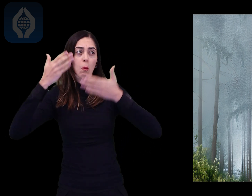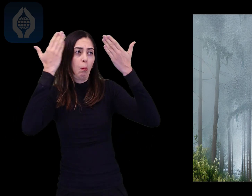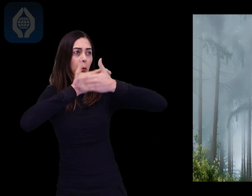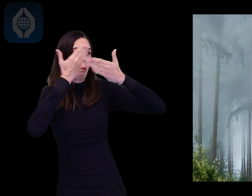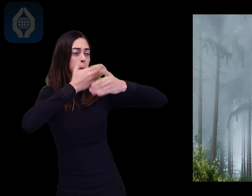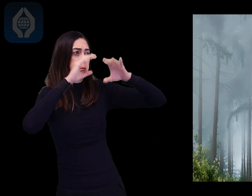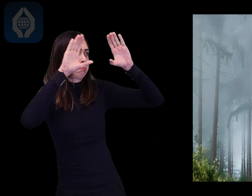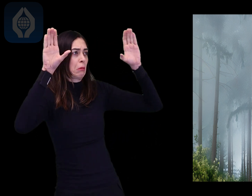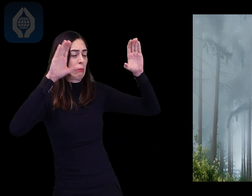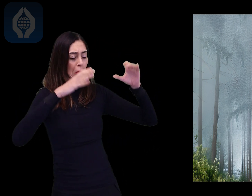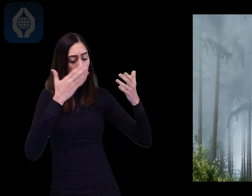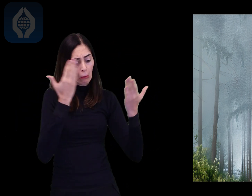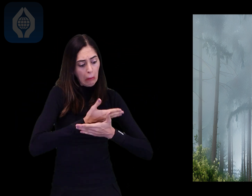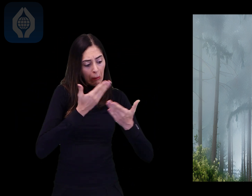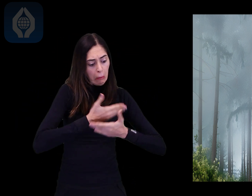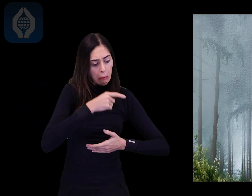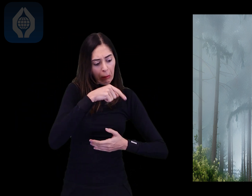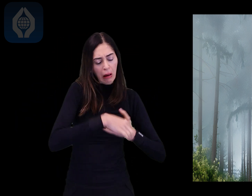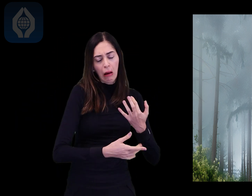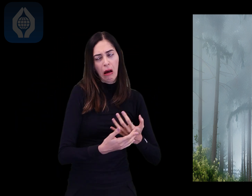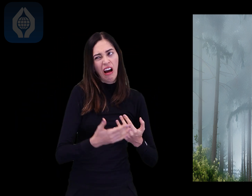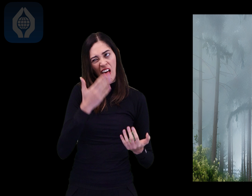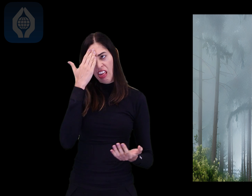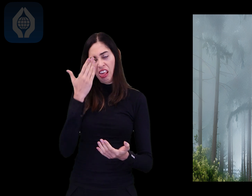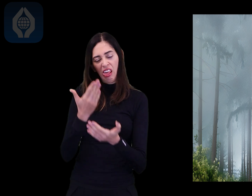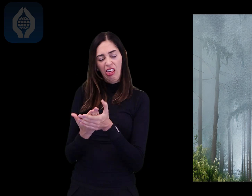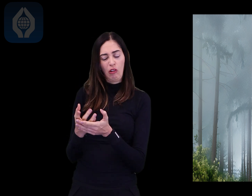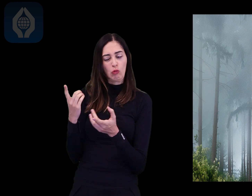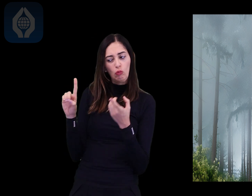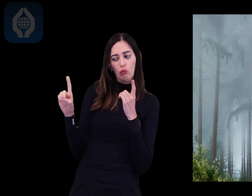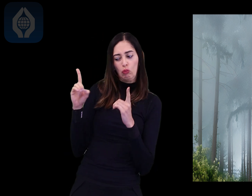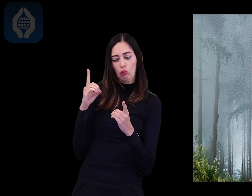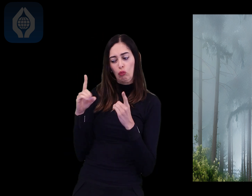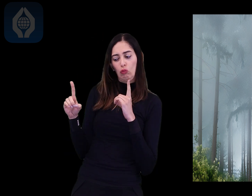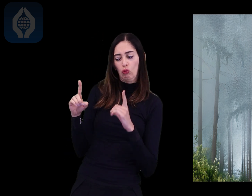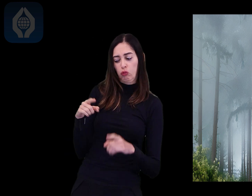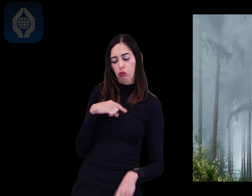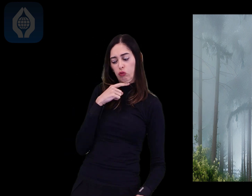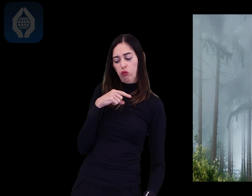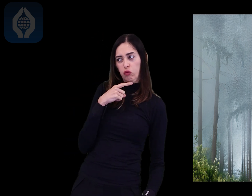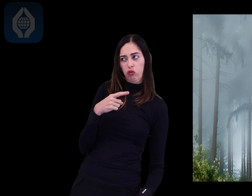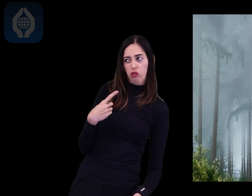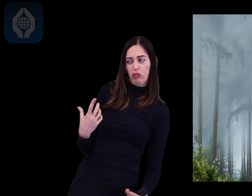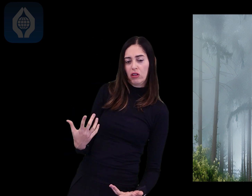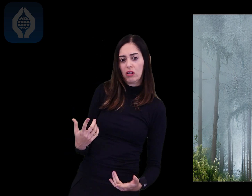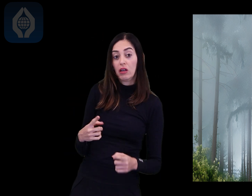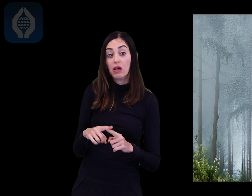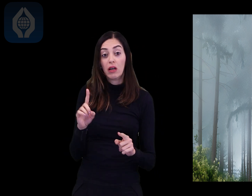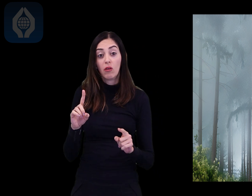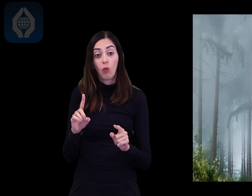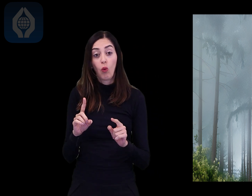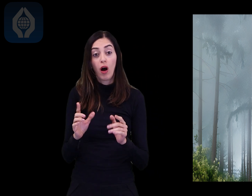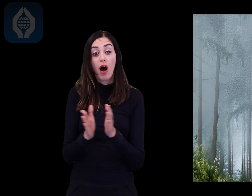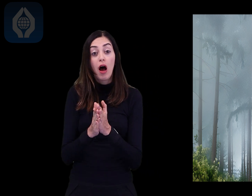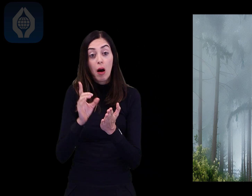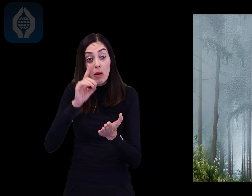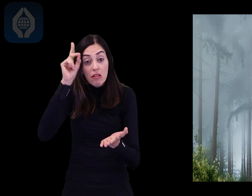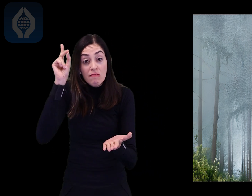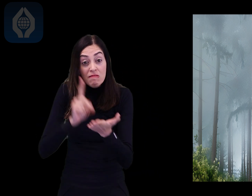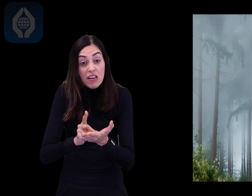Deus preparou, não creem neles. Entretanto, tudo que a Bíblia diz é verdade. Noé creu em Deus, apesar de